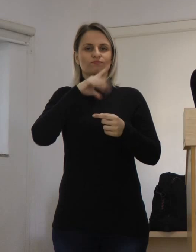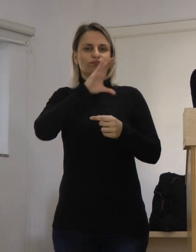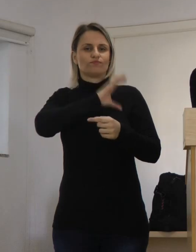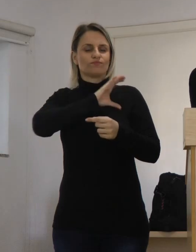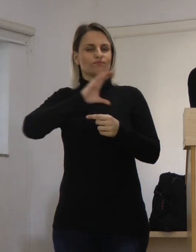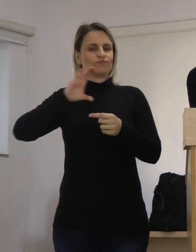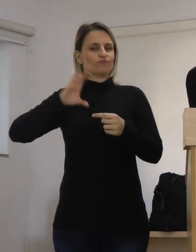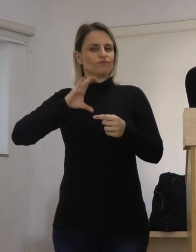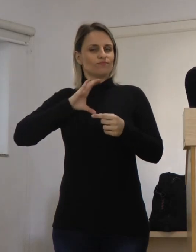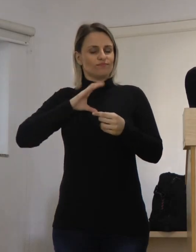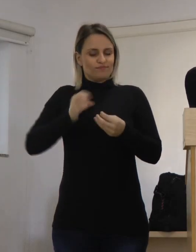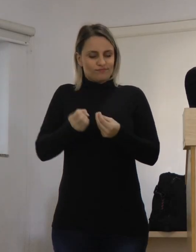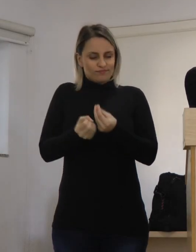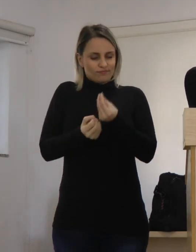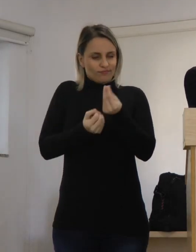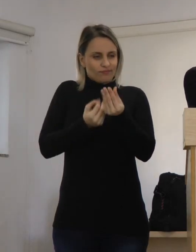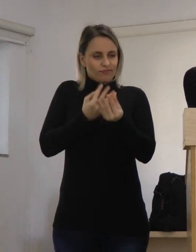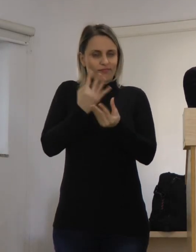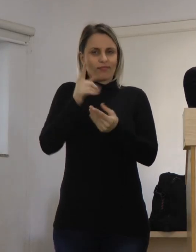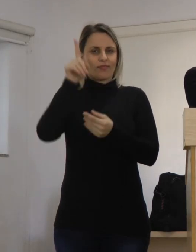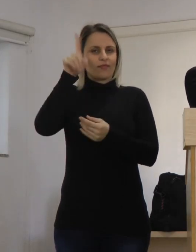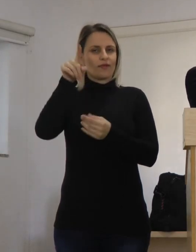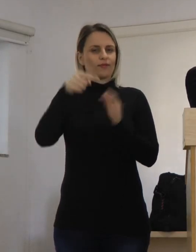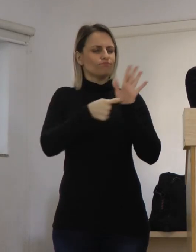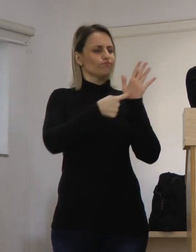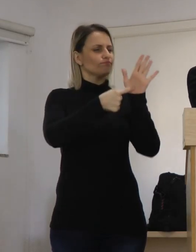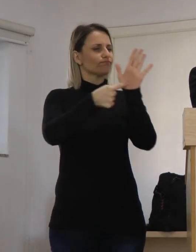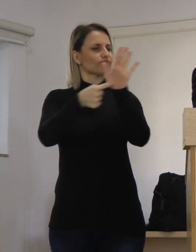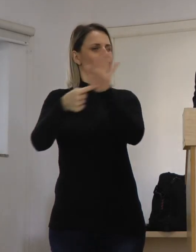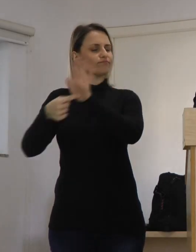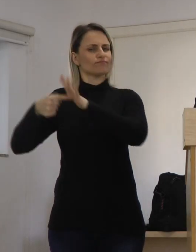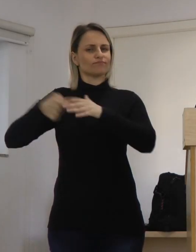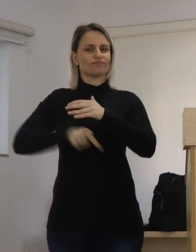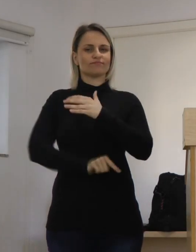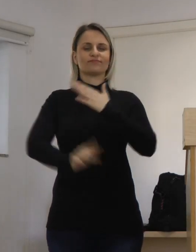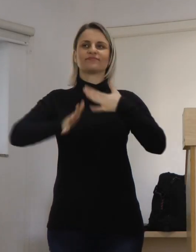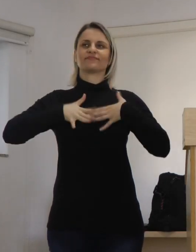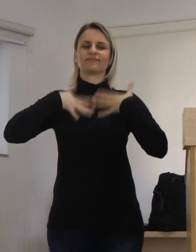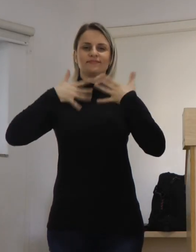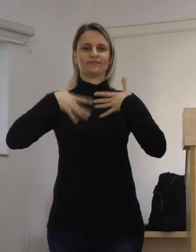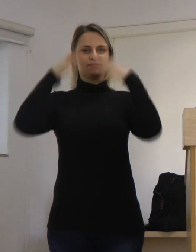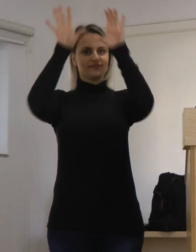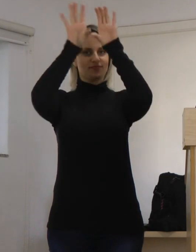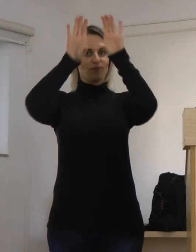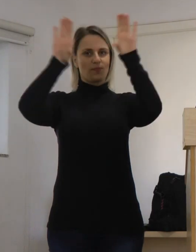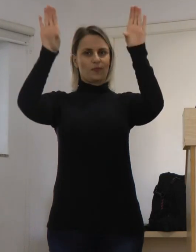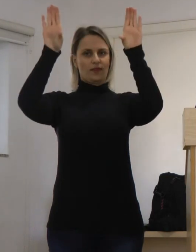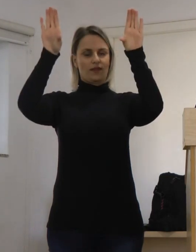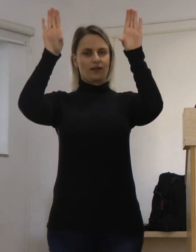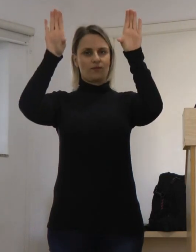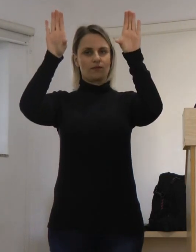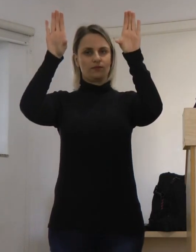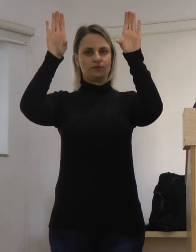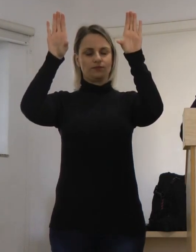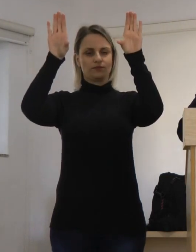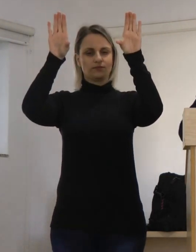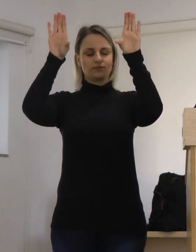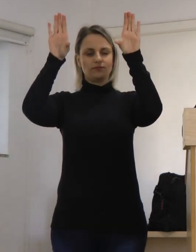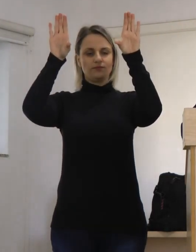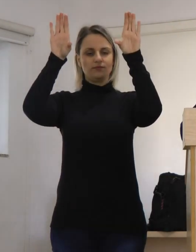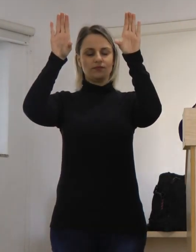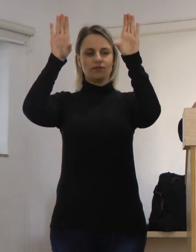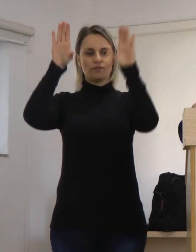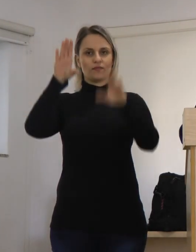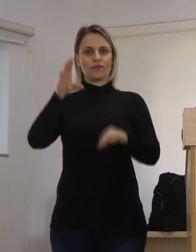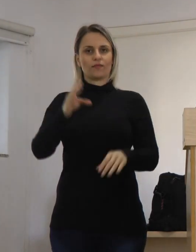profunda alegria do céu entre as sombras da terra. A vinda do Mestre é